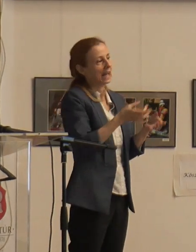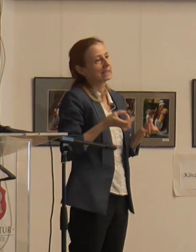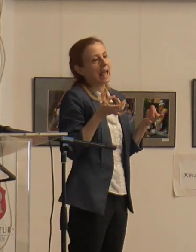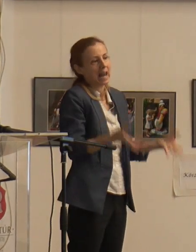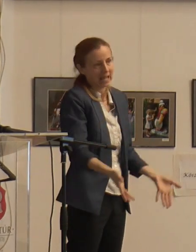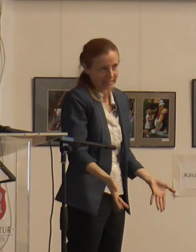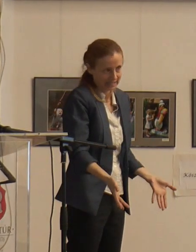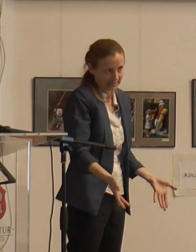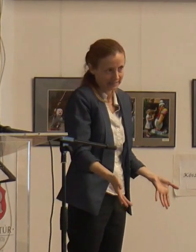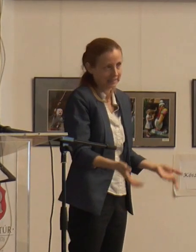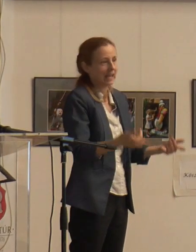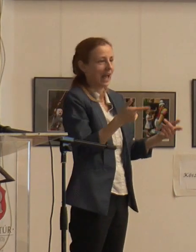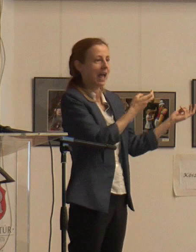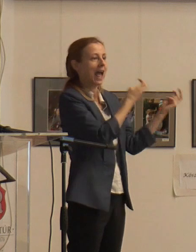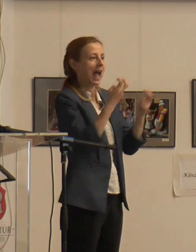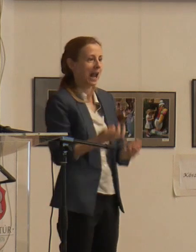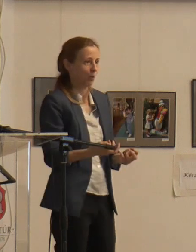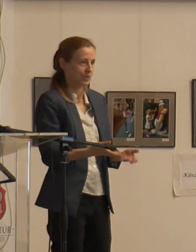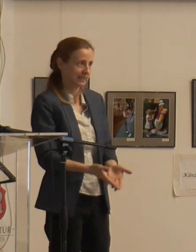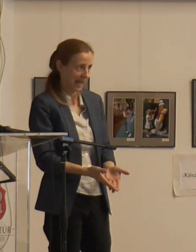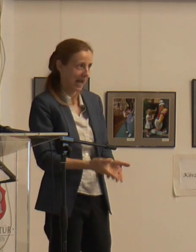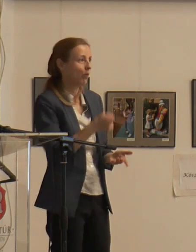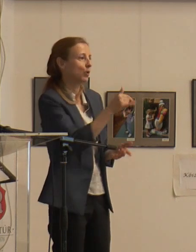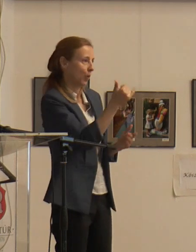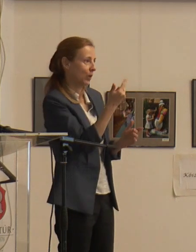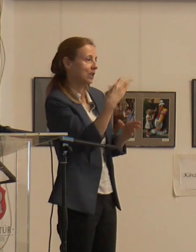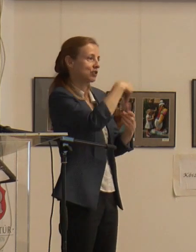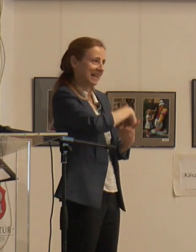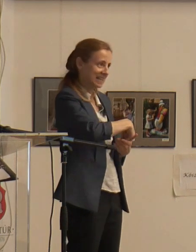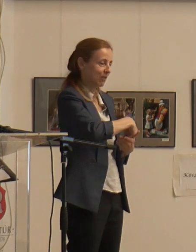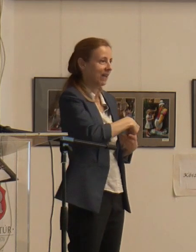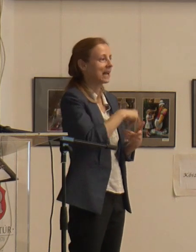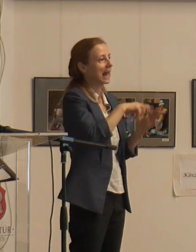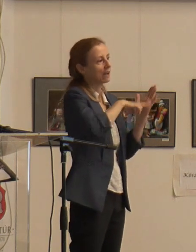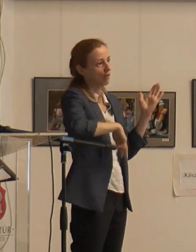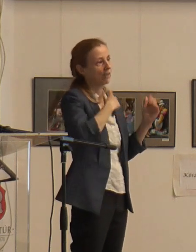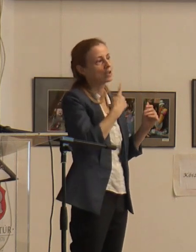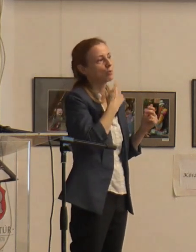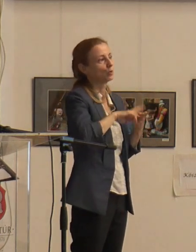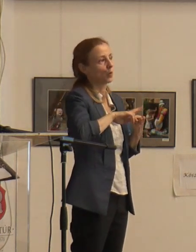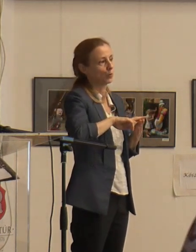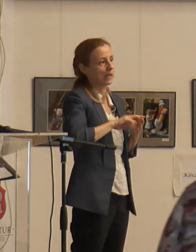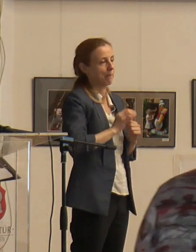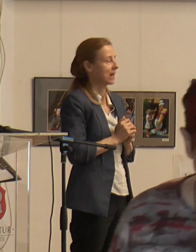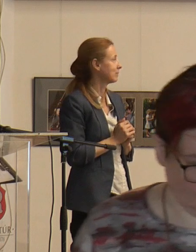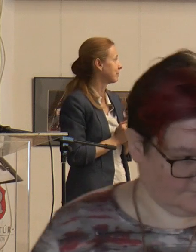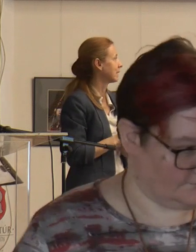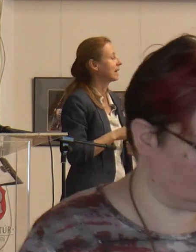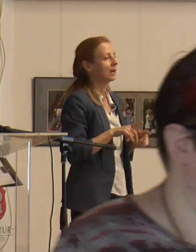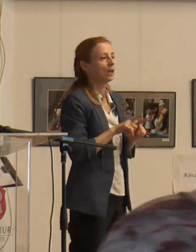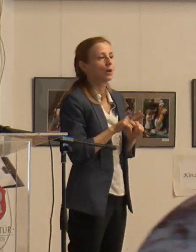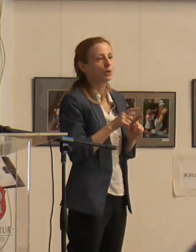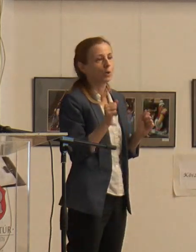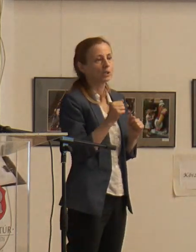elengedte, vagyis hát elhozták őket, hogy ők is részt vegyenek ezen a versmondó ünnepen. Úgyhogy nagyon